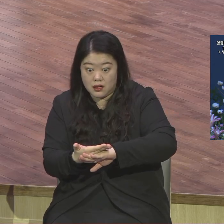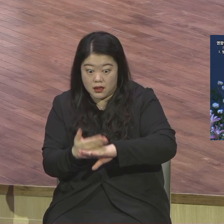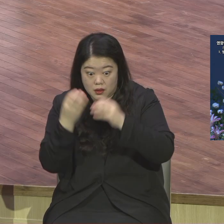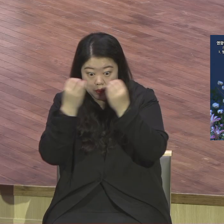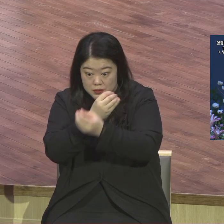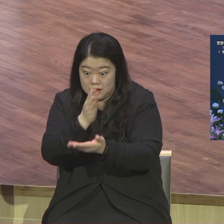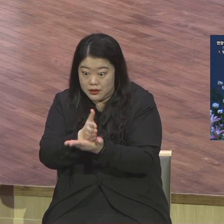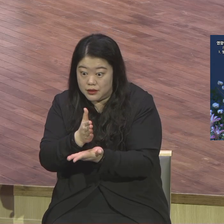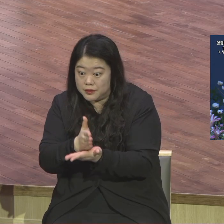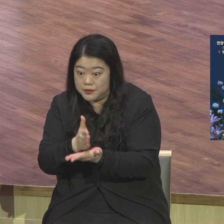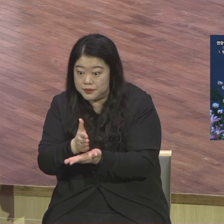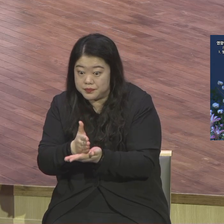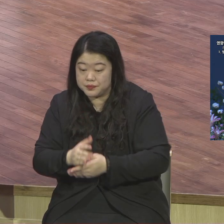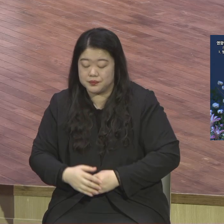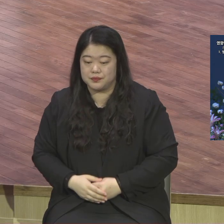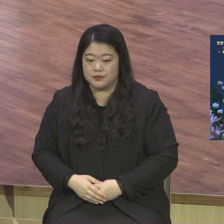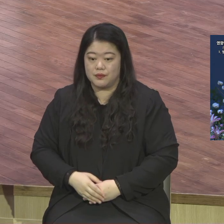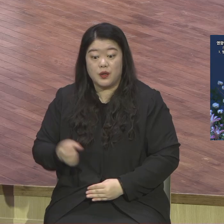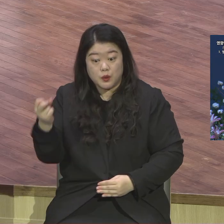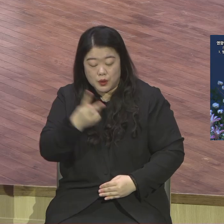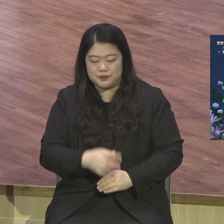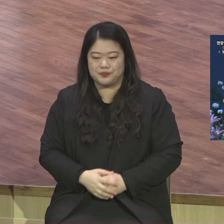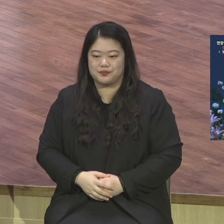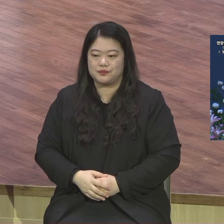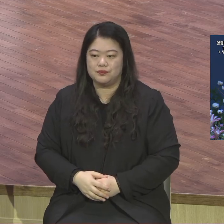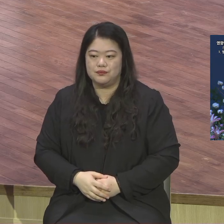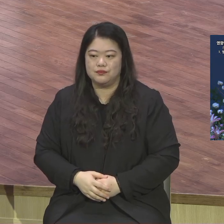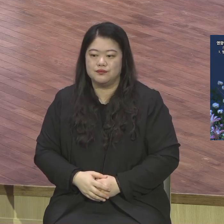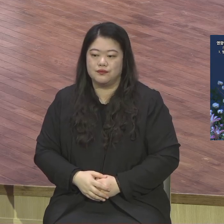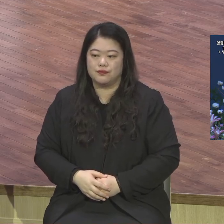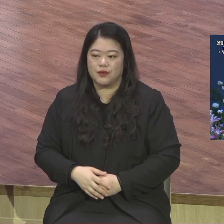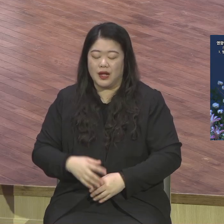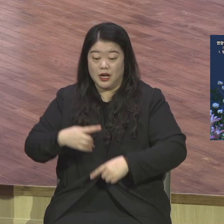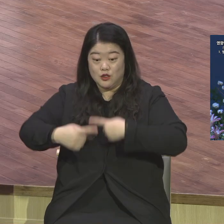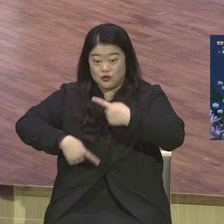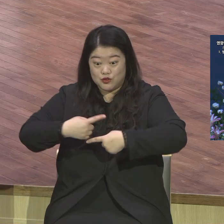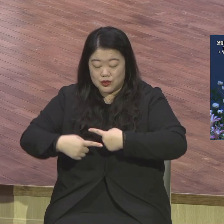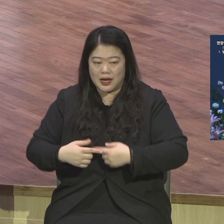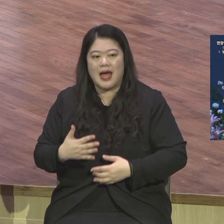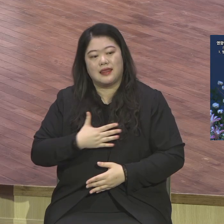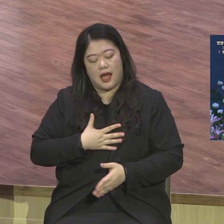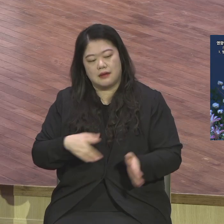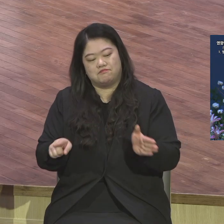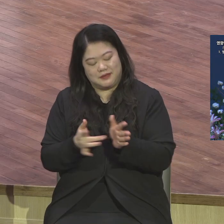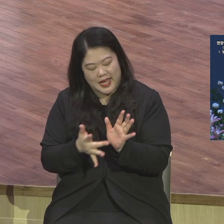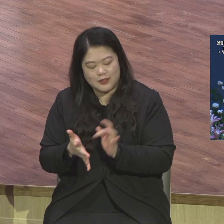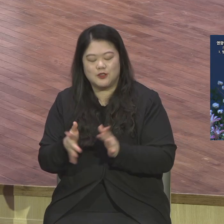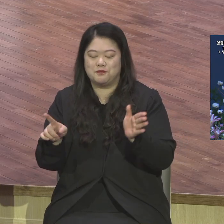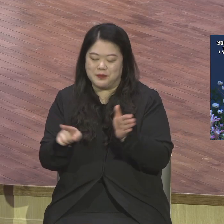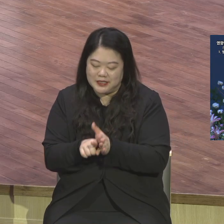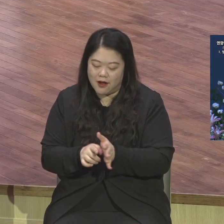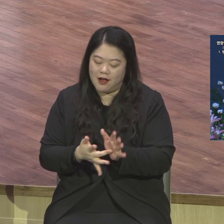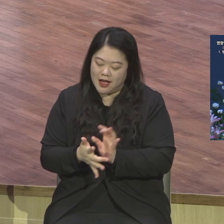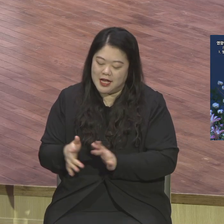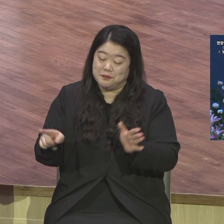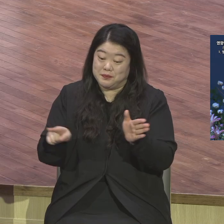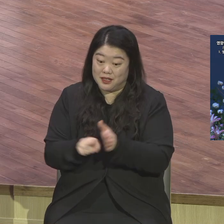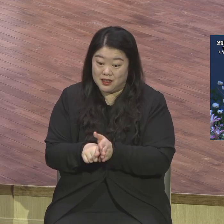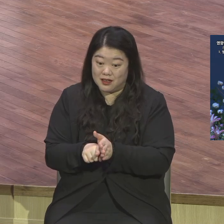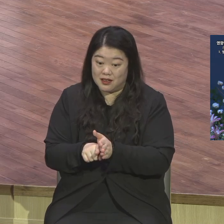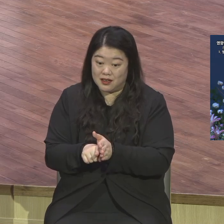특별히 본문에 보면 입으로는 믿는다 하면서 나타나는 행동은 전혀 그렇지 않았던 상황을 언급하고 있습니다.